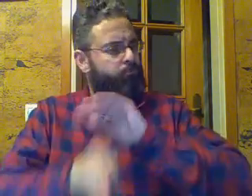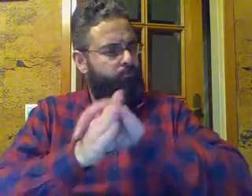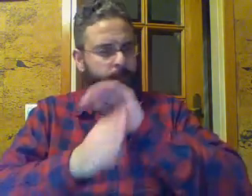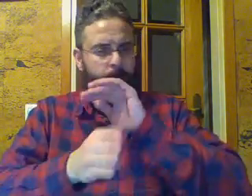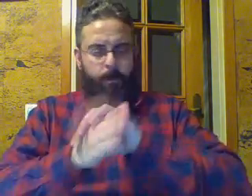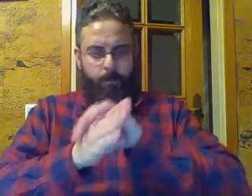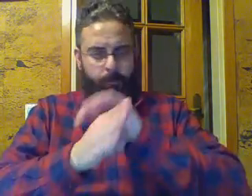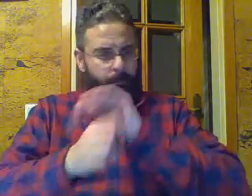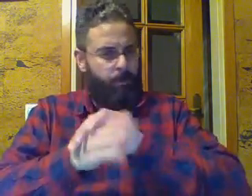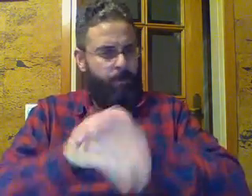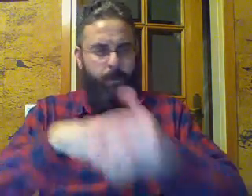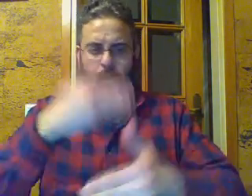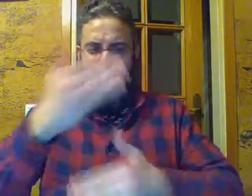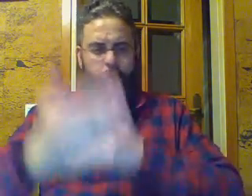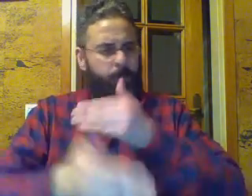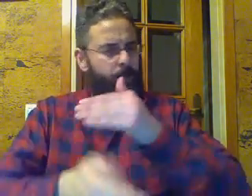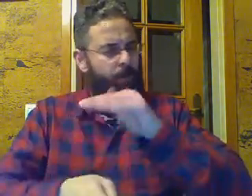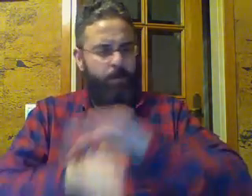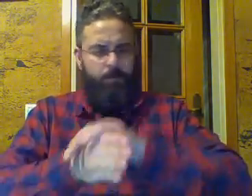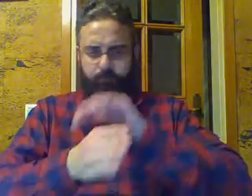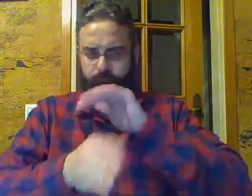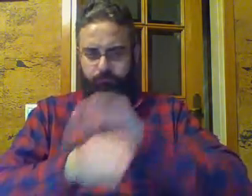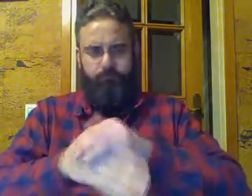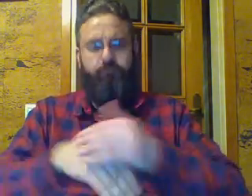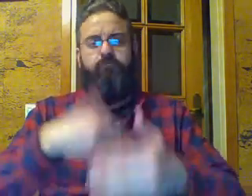Nesiri. Ojo, acción de ataque, fuera de juego.